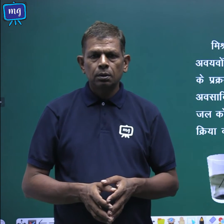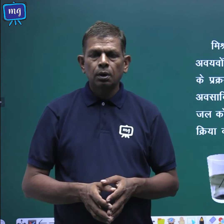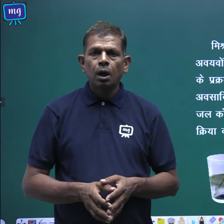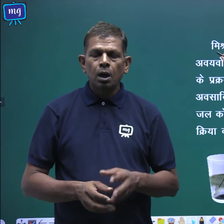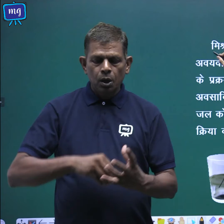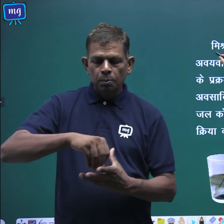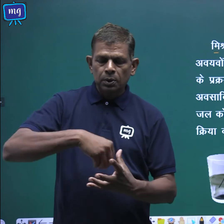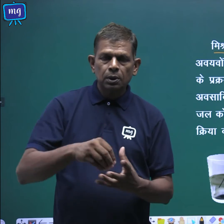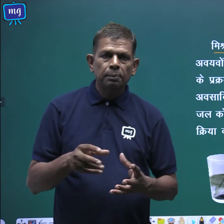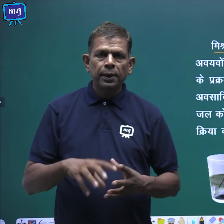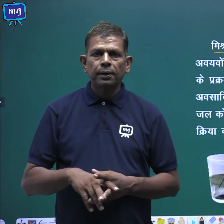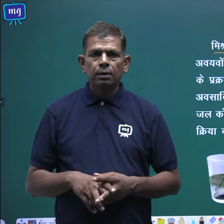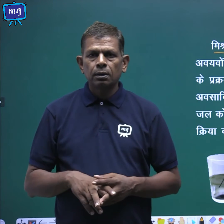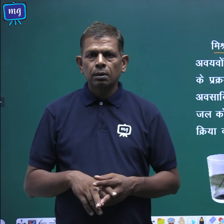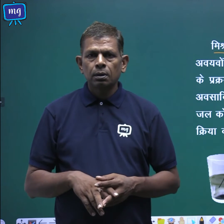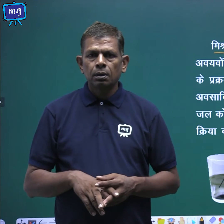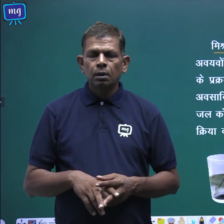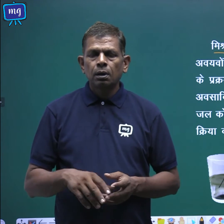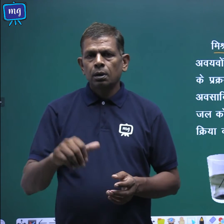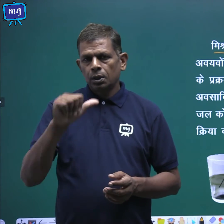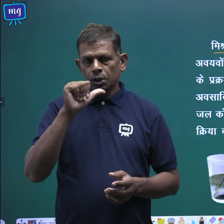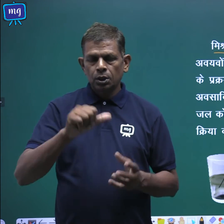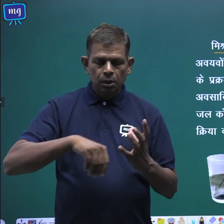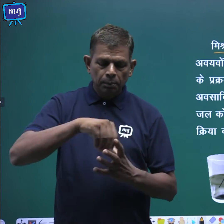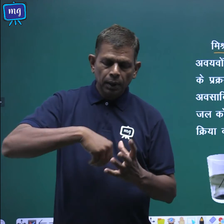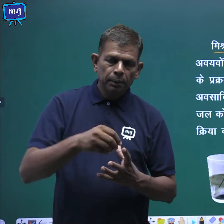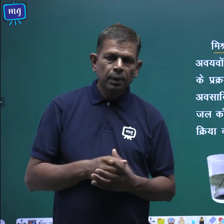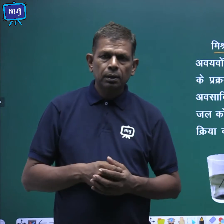मिश्रण में जल मिलाने पर